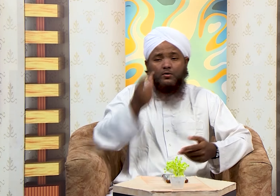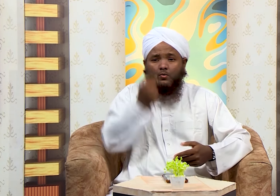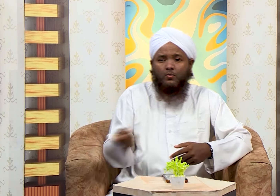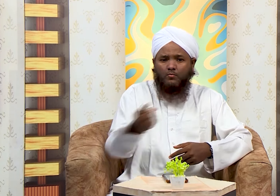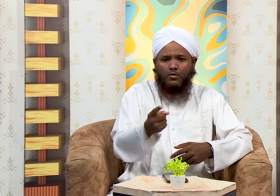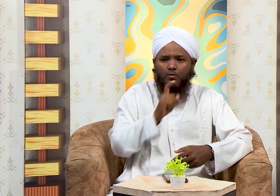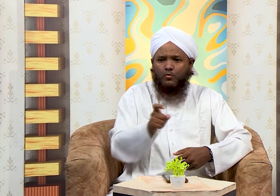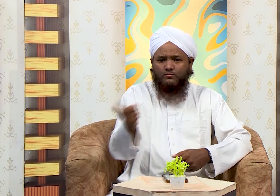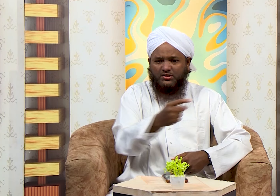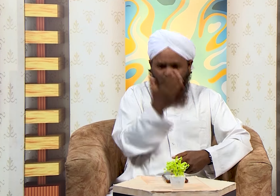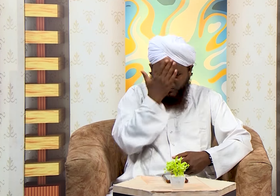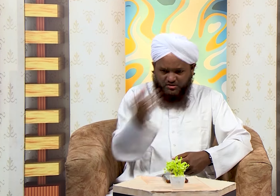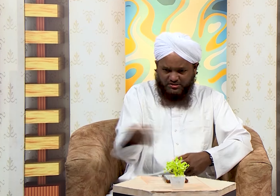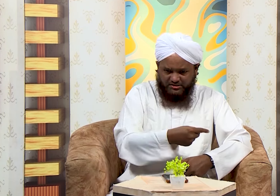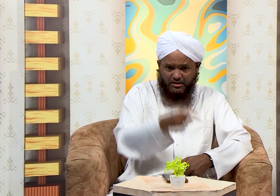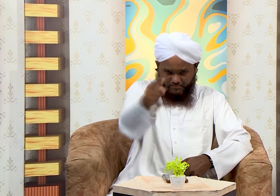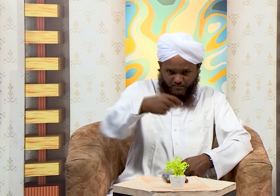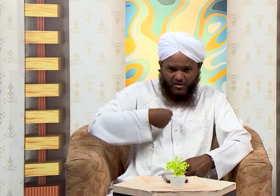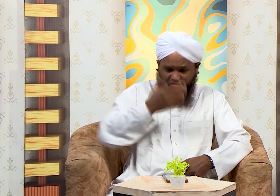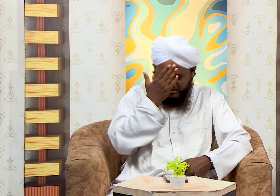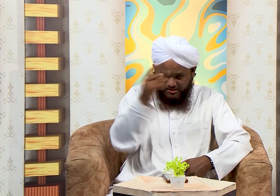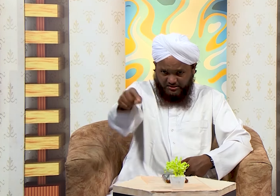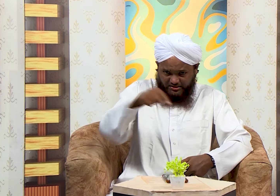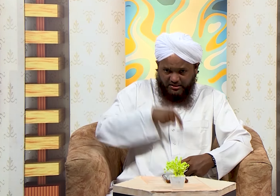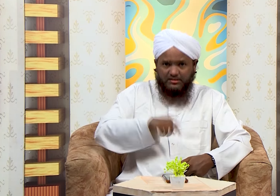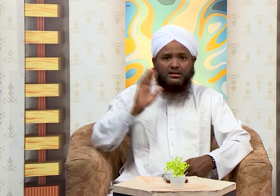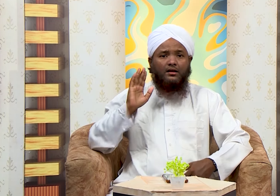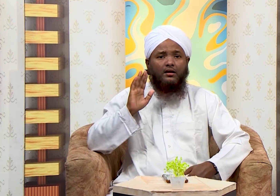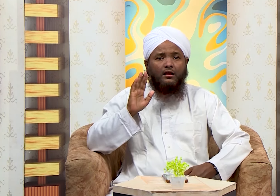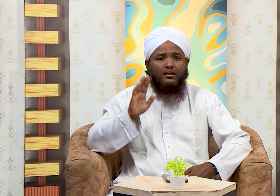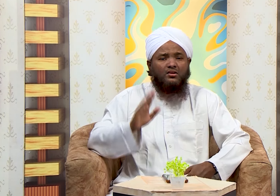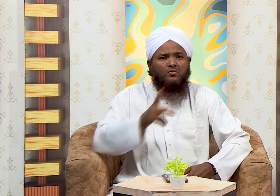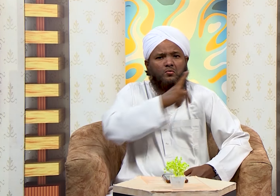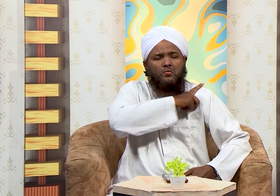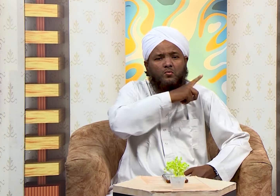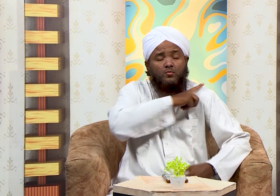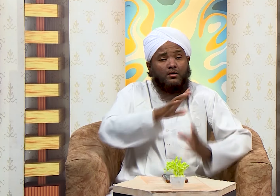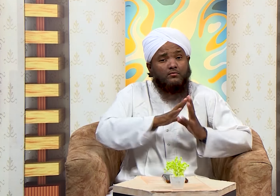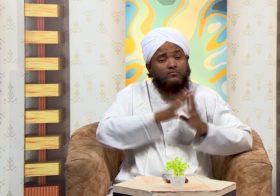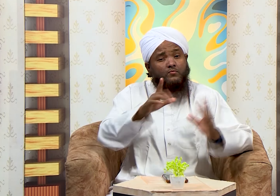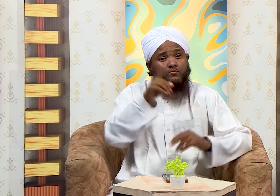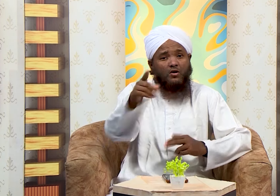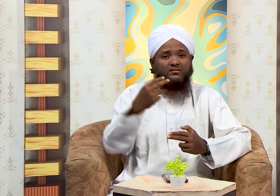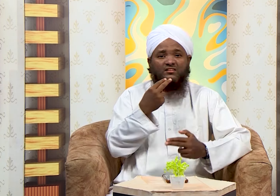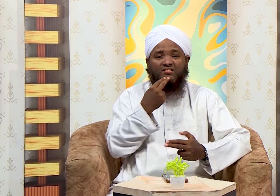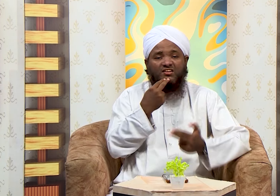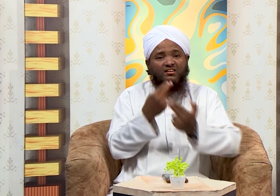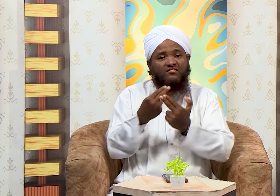تھا معبود کہلوارہ تھا خود کو لوگوں سے شرک کروارہ تھا کتنا بڑا وہ مجرم تھا لیکن دیکھئے گا کہ جب